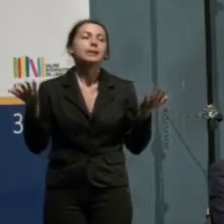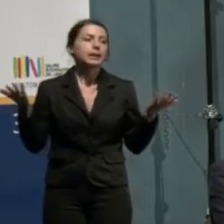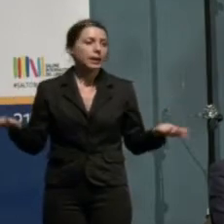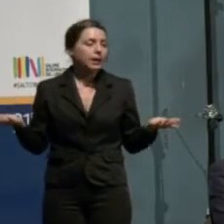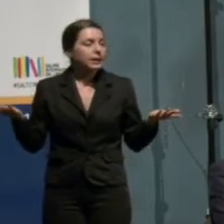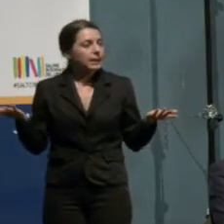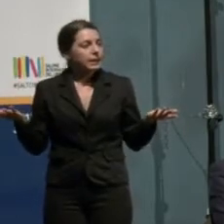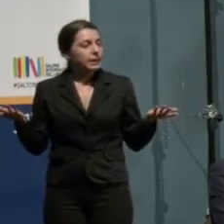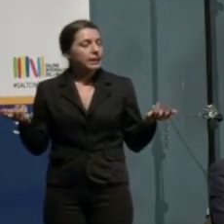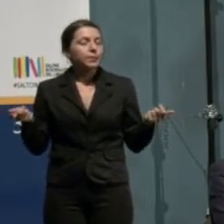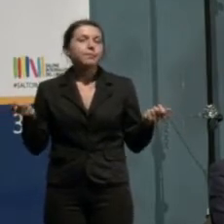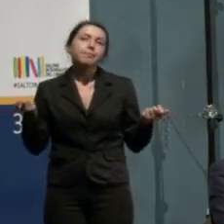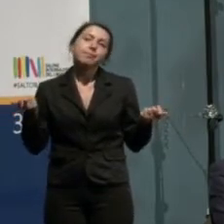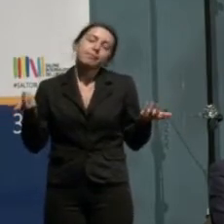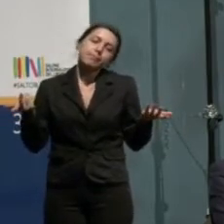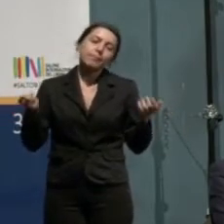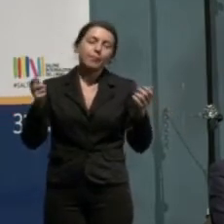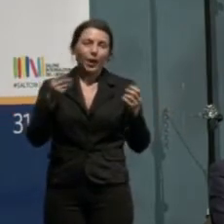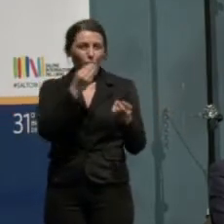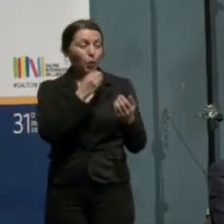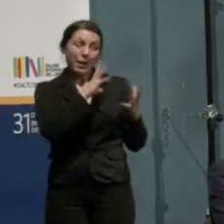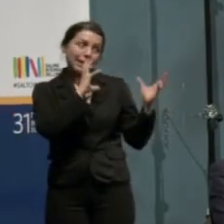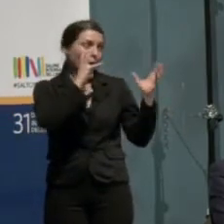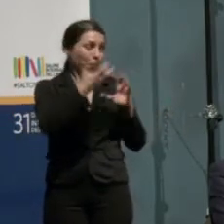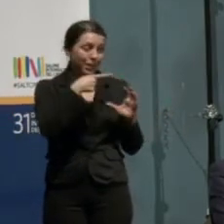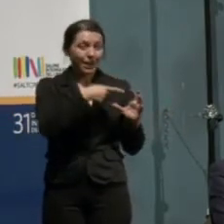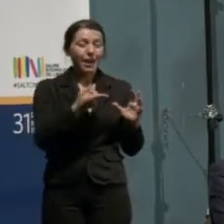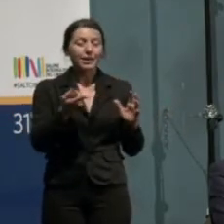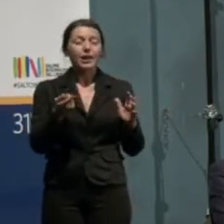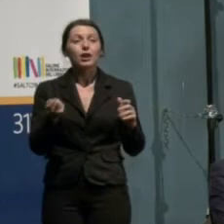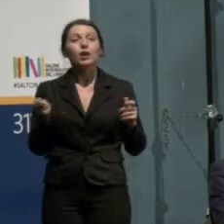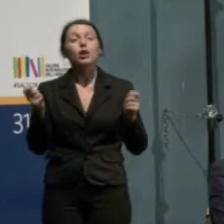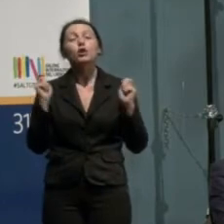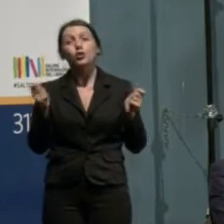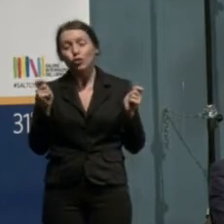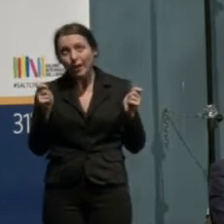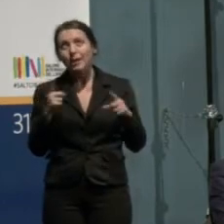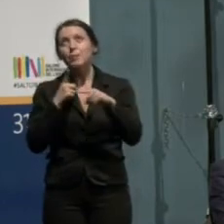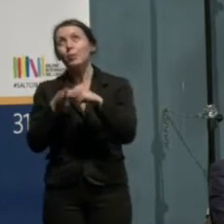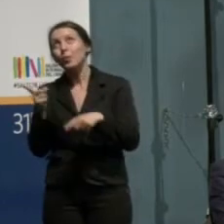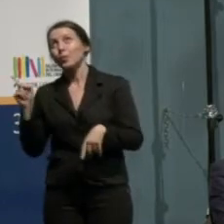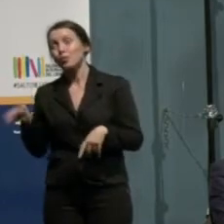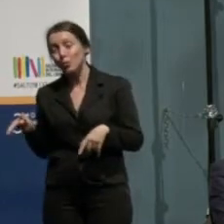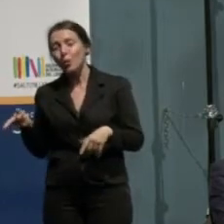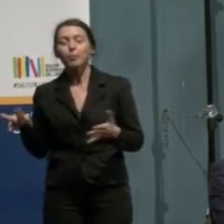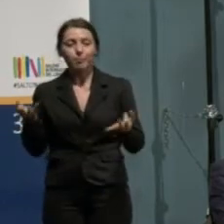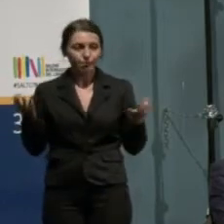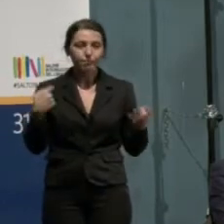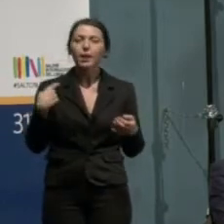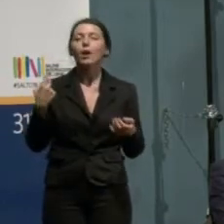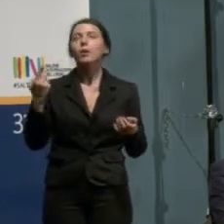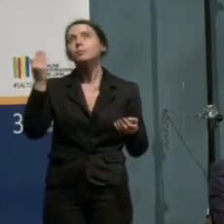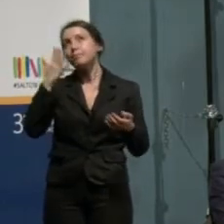il giornalismo la domanda è complessa sul giornalismo e su giulio io penso due